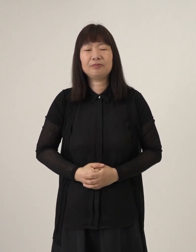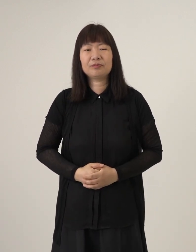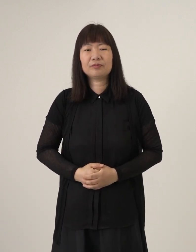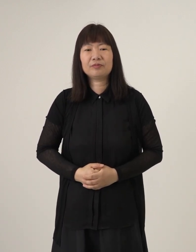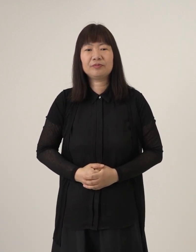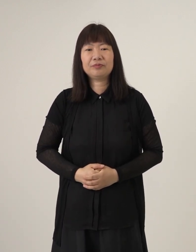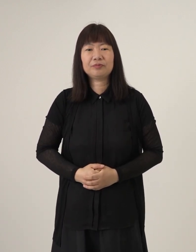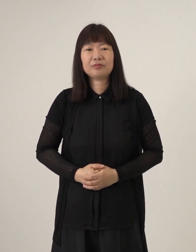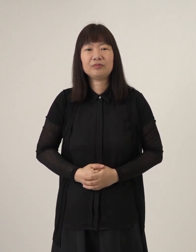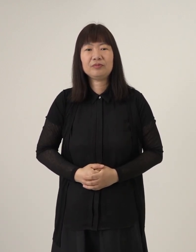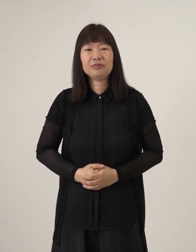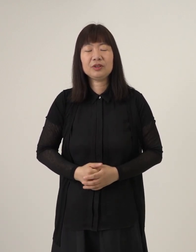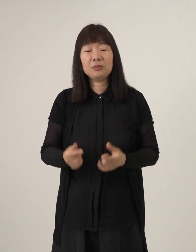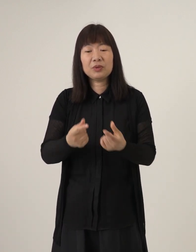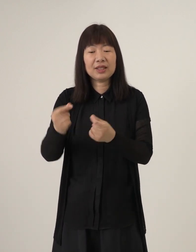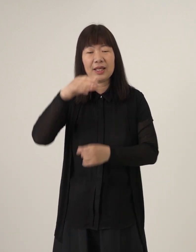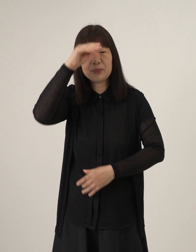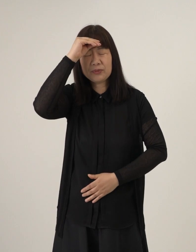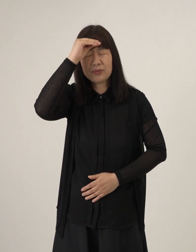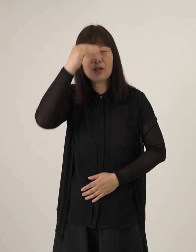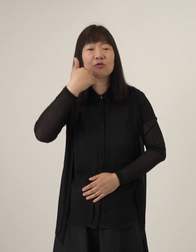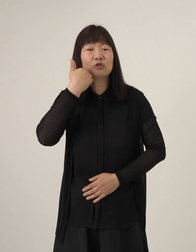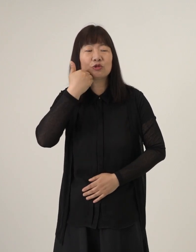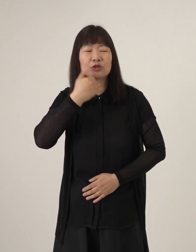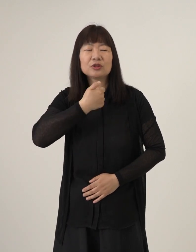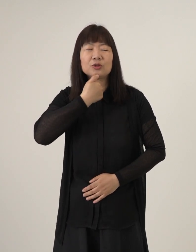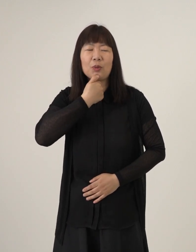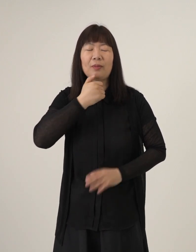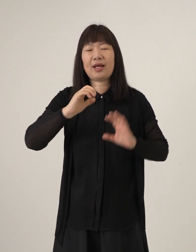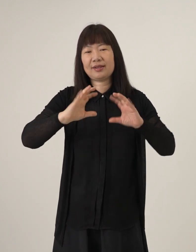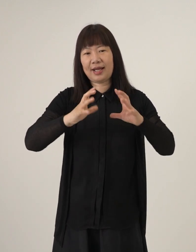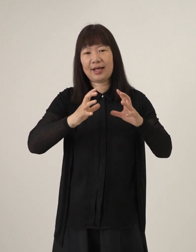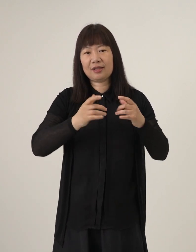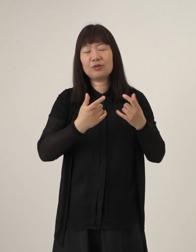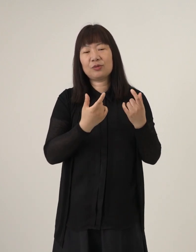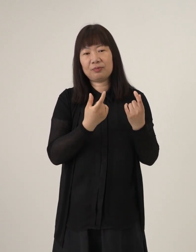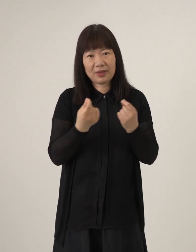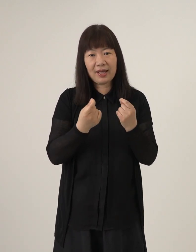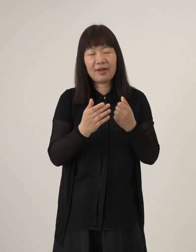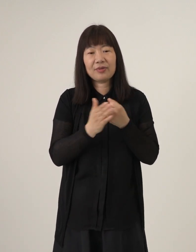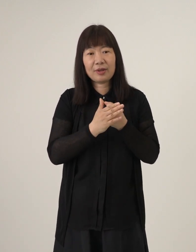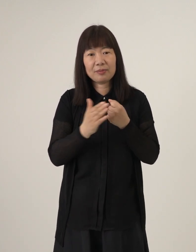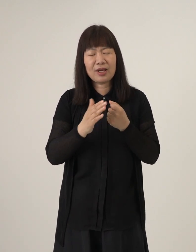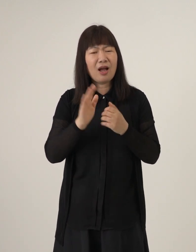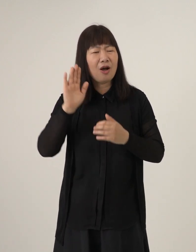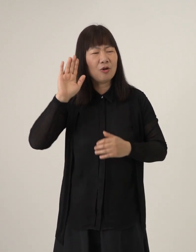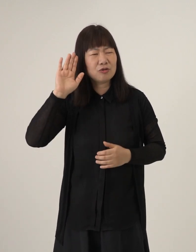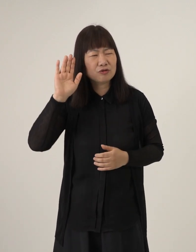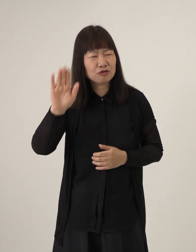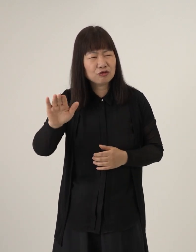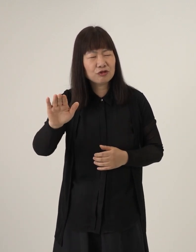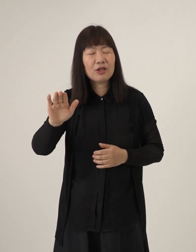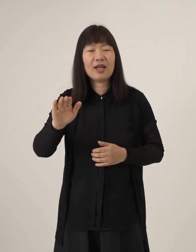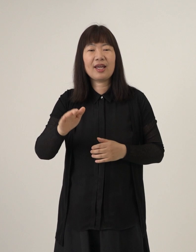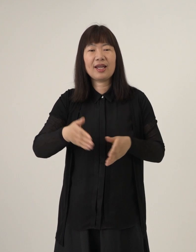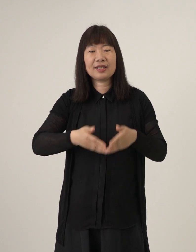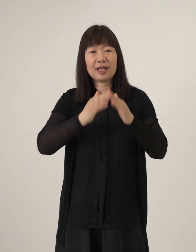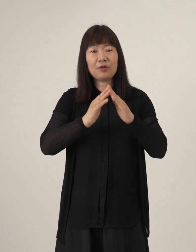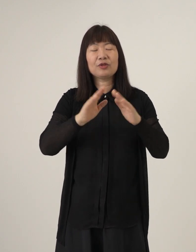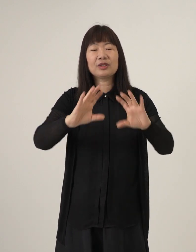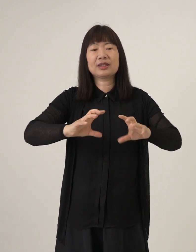이것을 비슷하게 흉내냈던 제국이 로마 제국입니다. 그래서 로마 제국도 그 후에 일어난 제국이지만